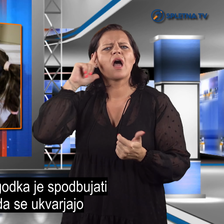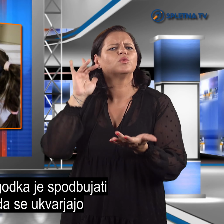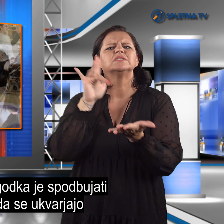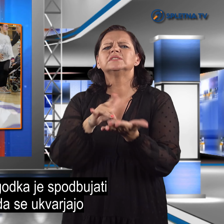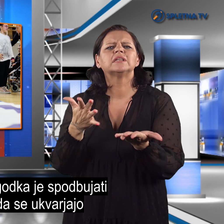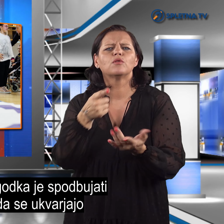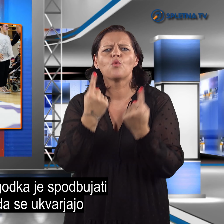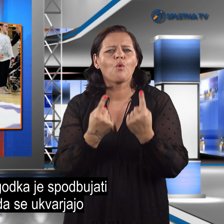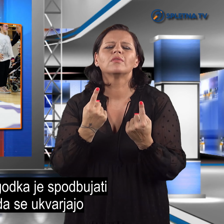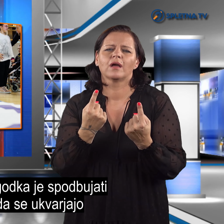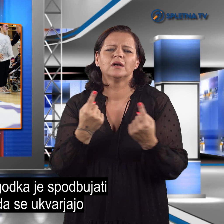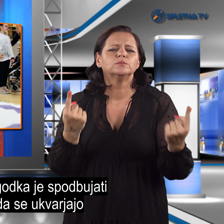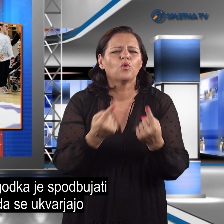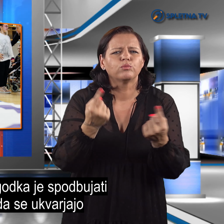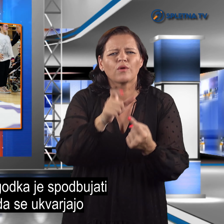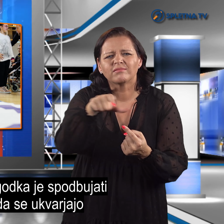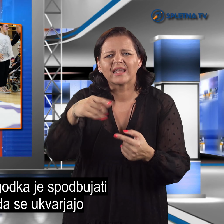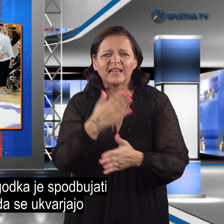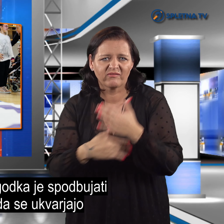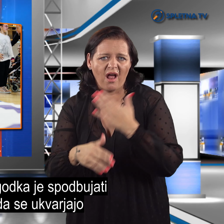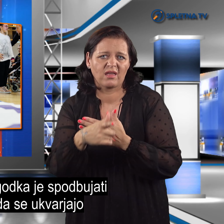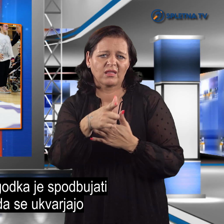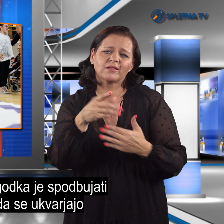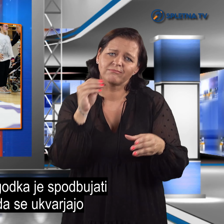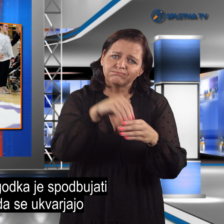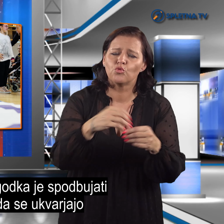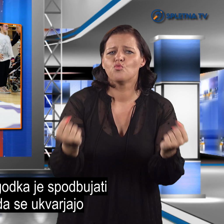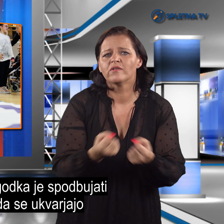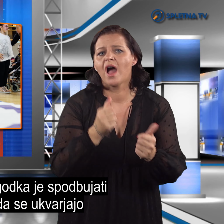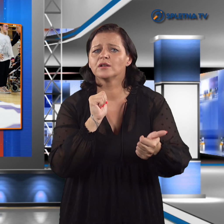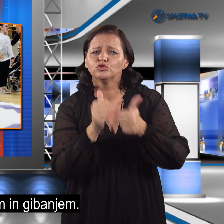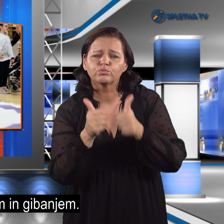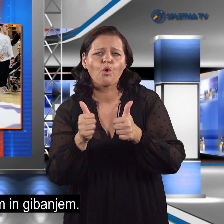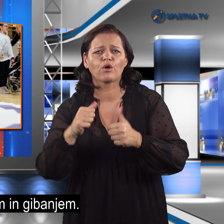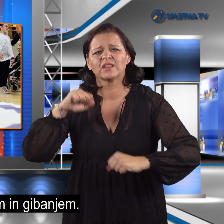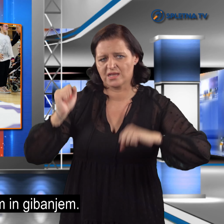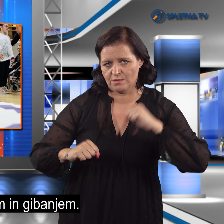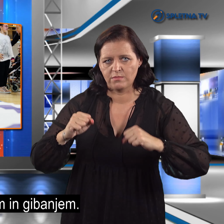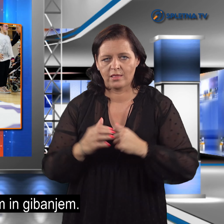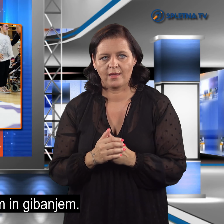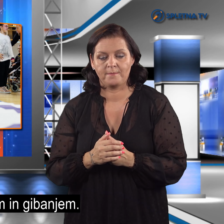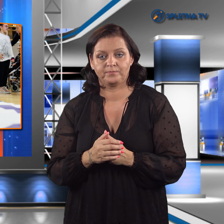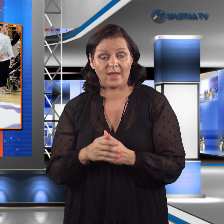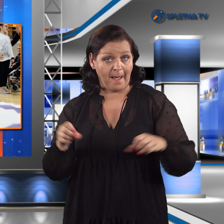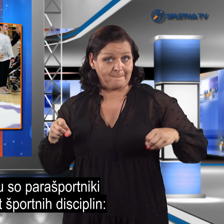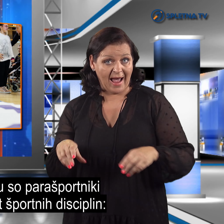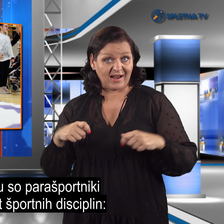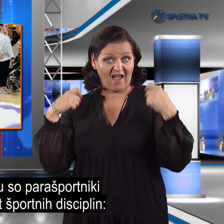Glavni cilj dogodka je spodbujati invalide, da se ukvarjajo s športom in gibanjem. Na Parafestu